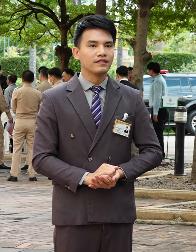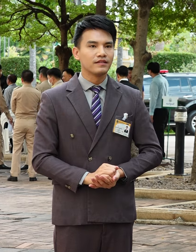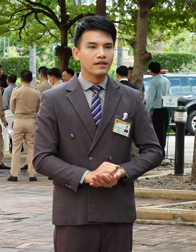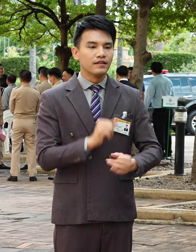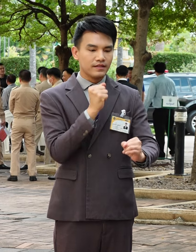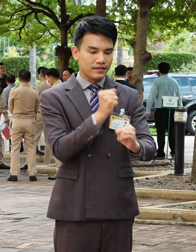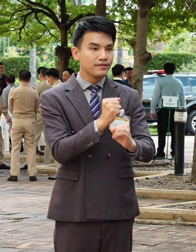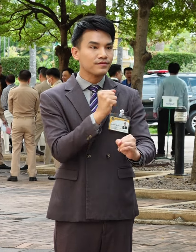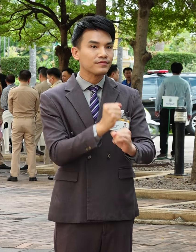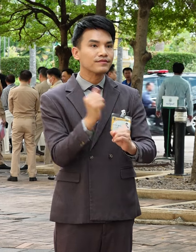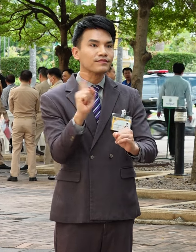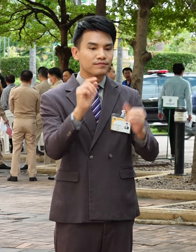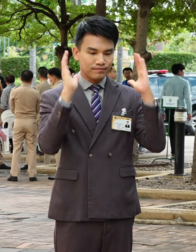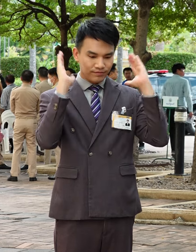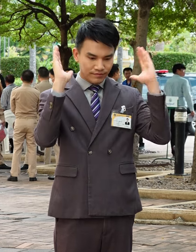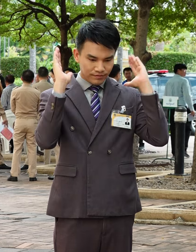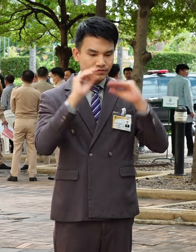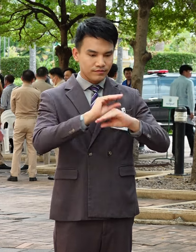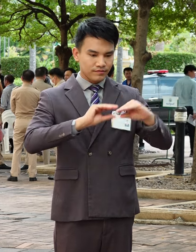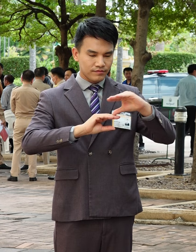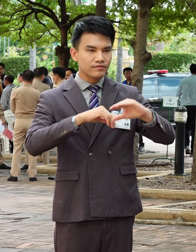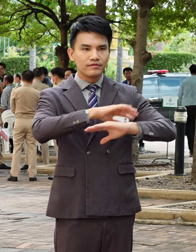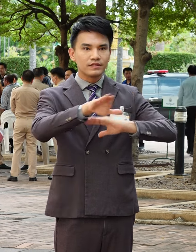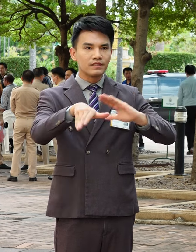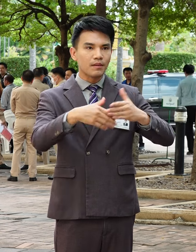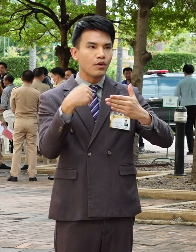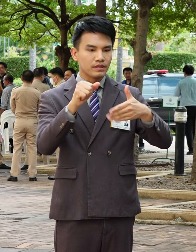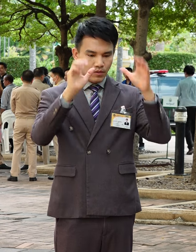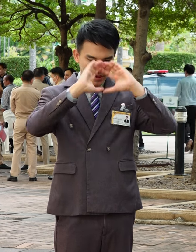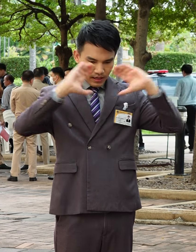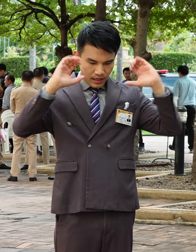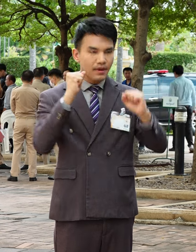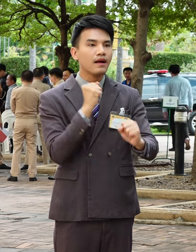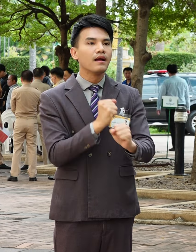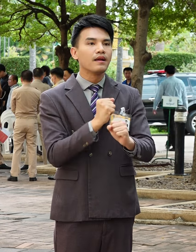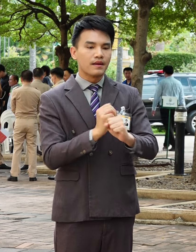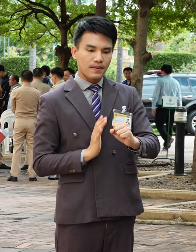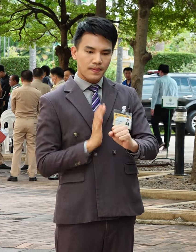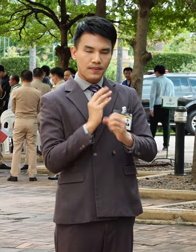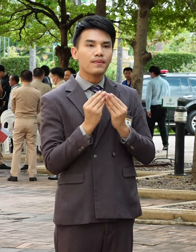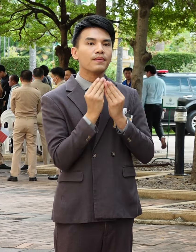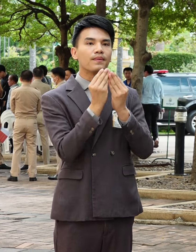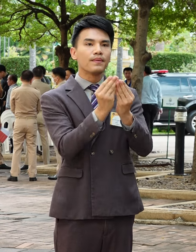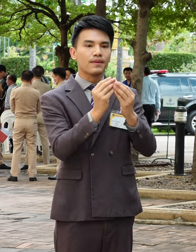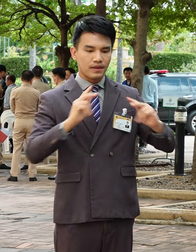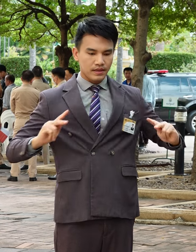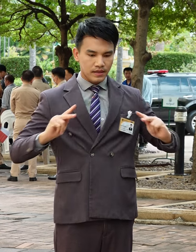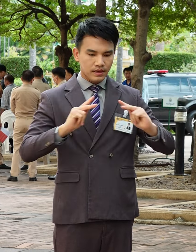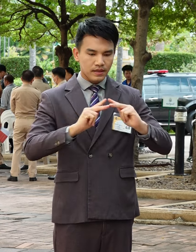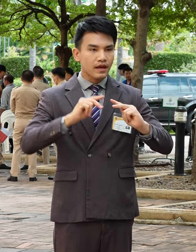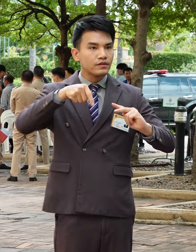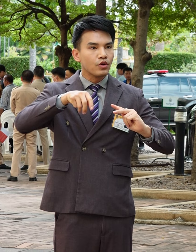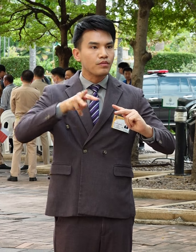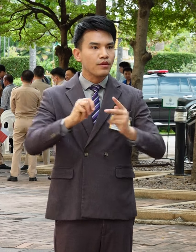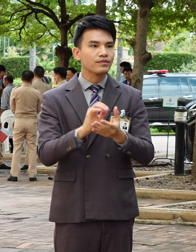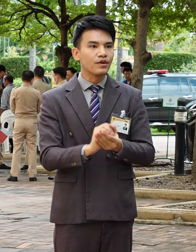ดำเนินการนะครับประชาสัมพันธ์10โครงการที่รัฐบาลจะทำเพื่อเป็นการเทิดพระเกียรติพระองค์ท่านทางกระทรวงพม.ของเร